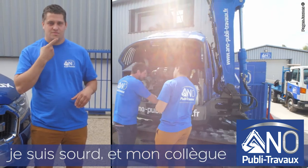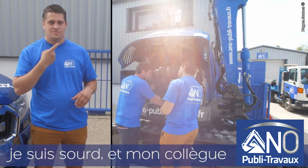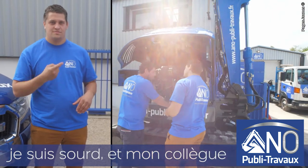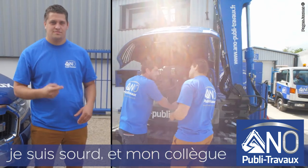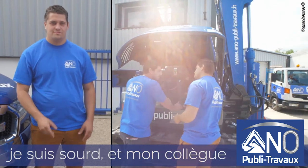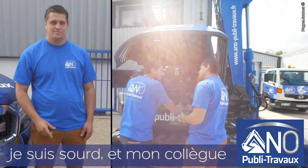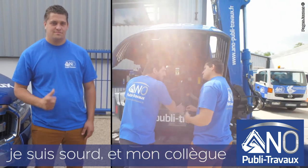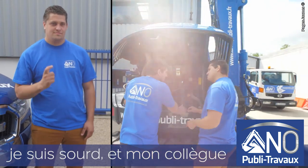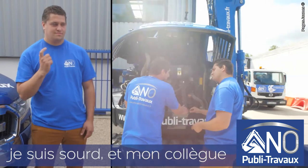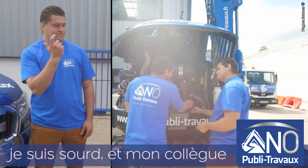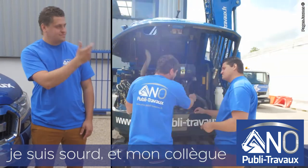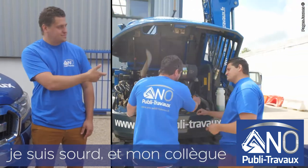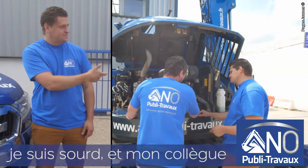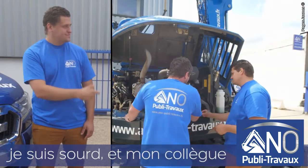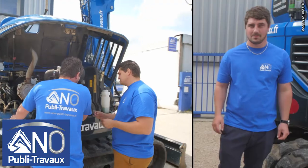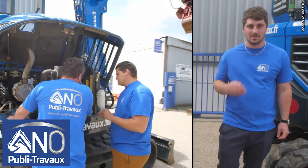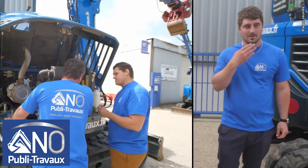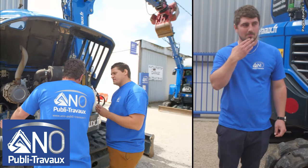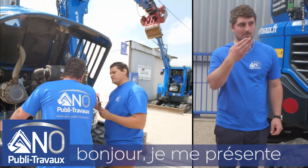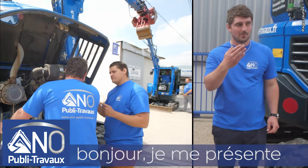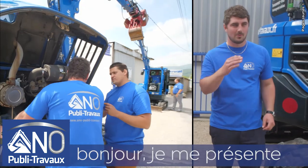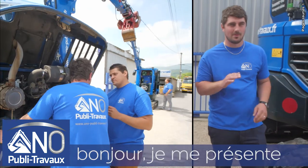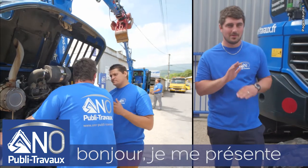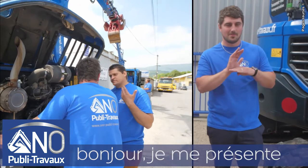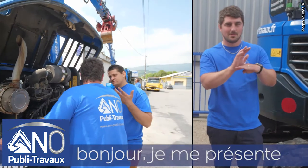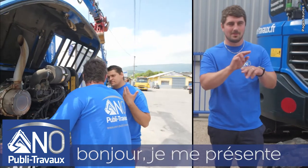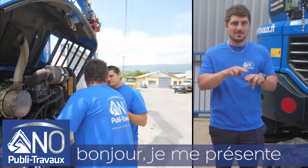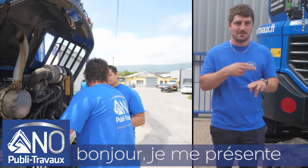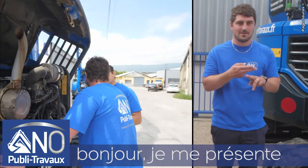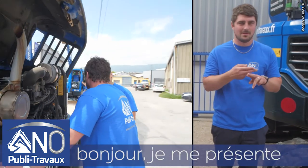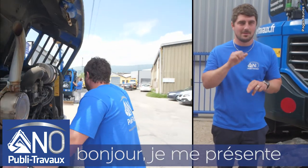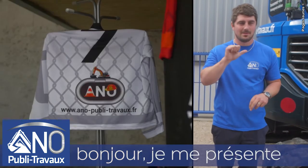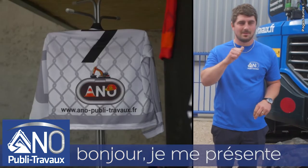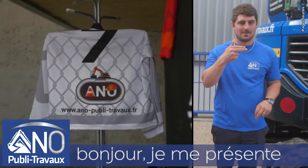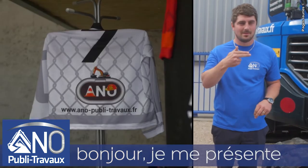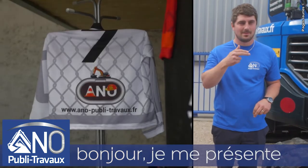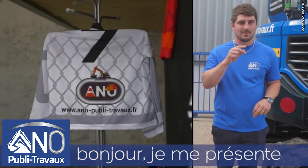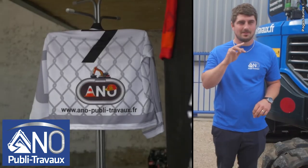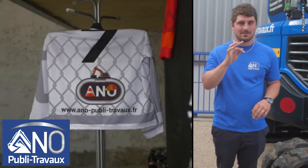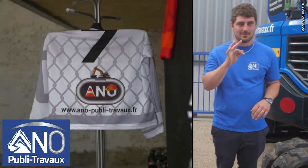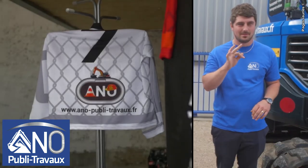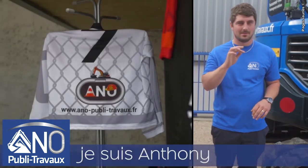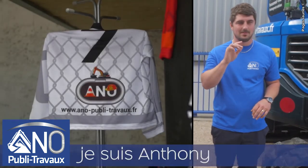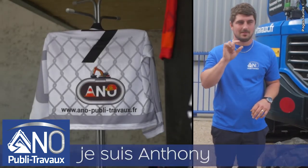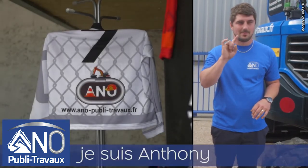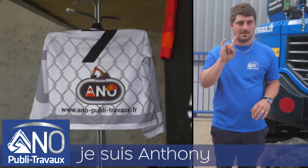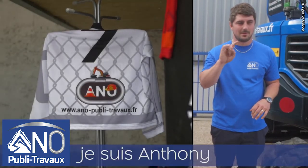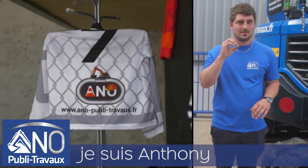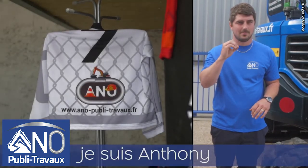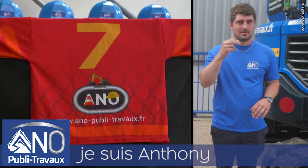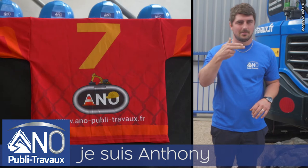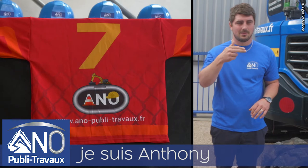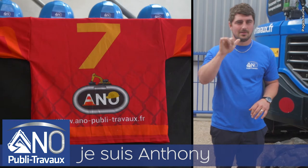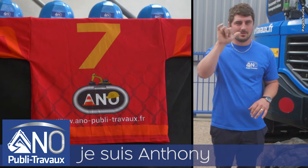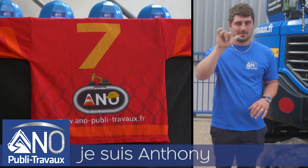sourd. Et mon collègue, bonjour, je me présente. Je suis